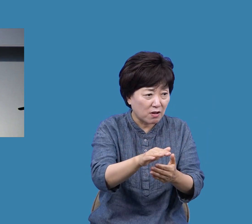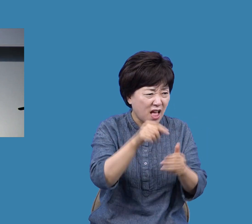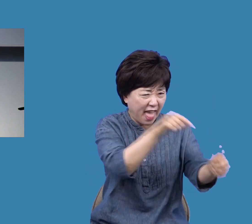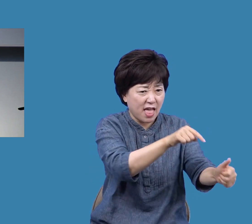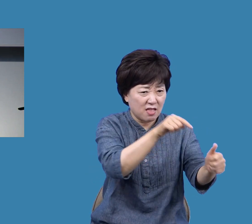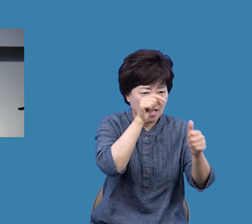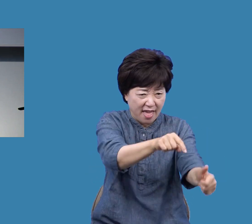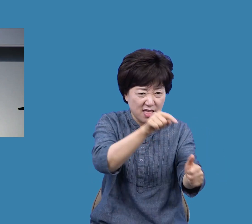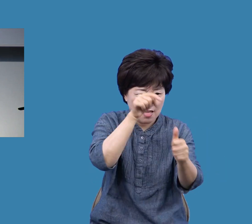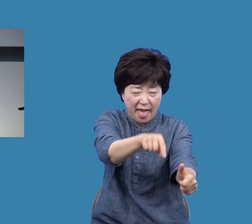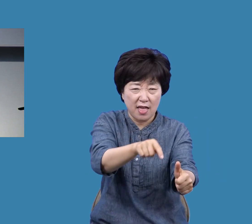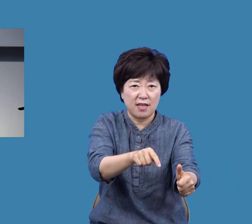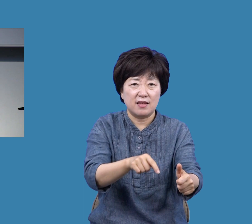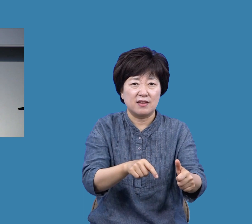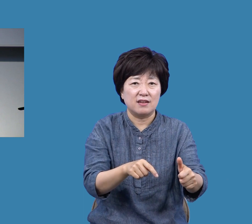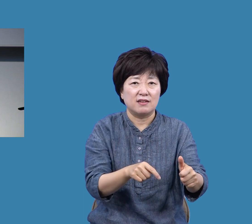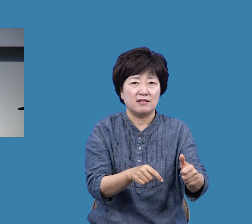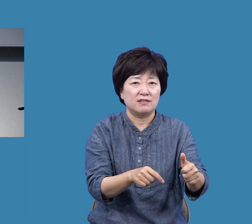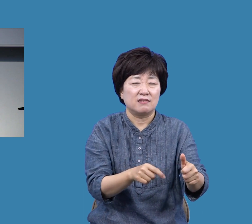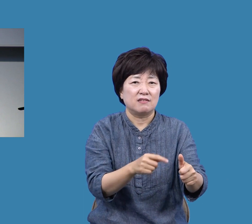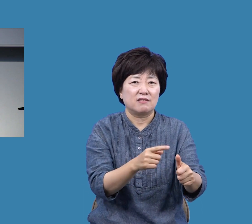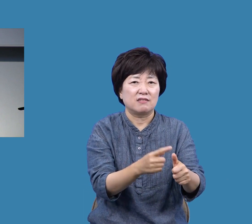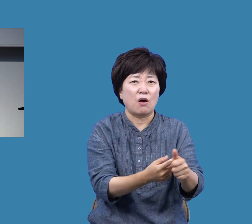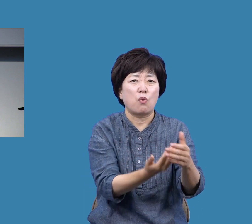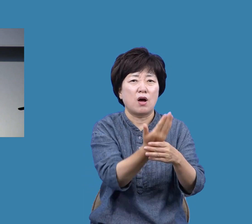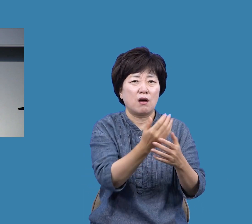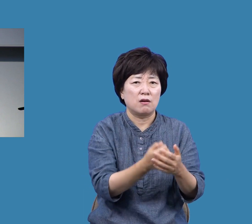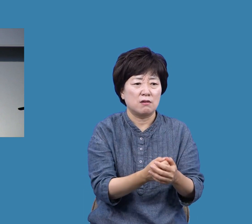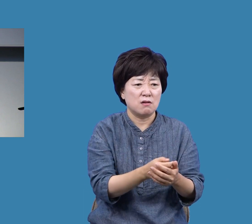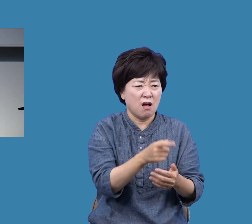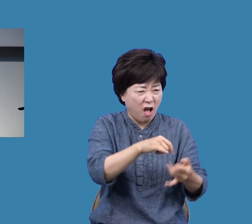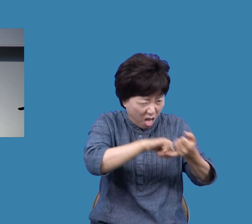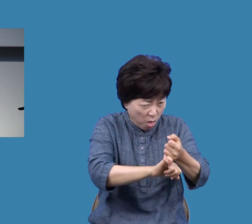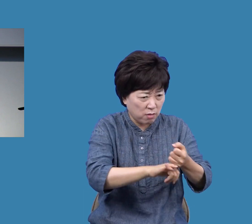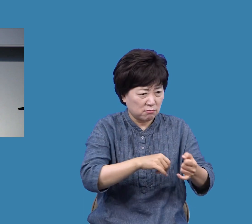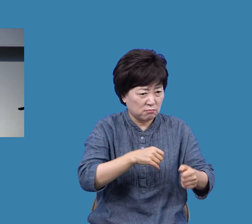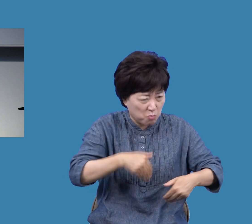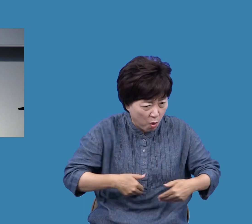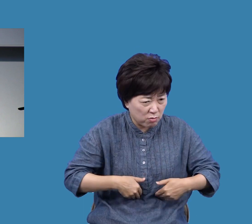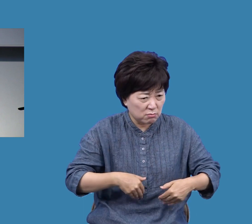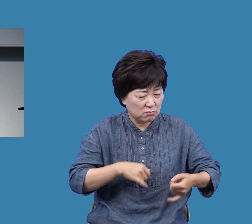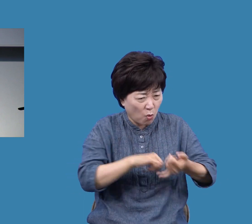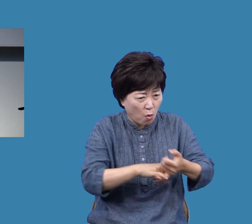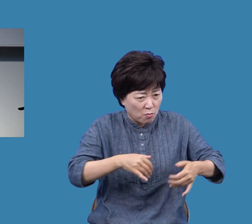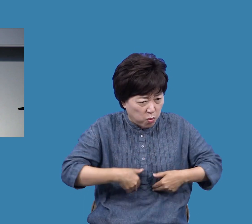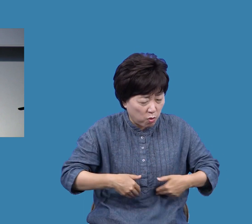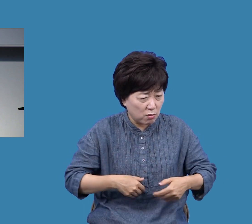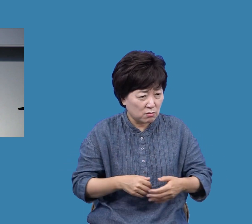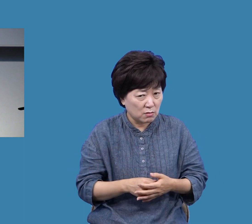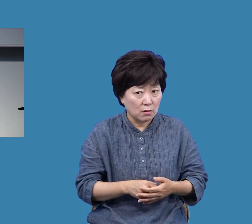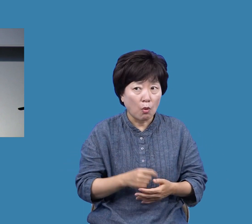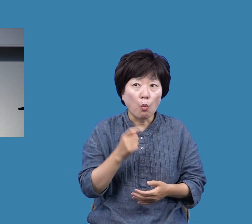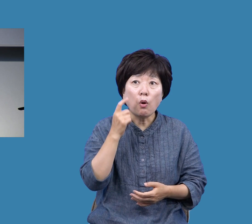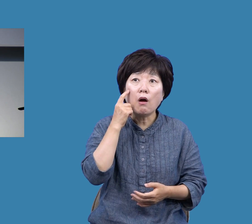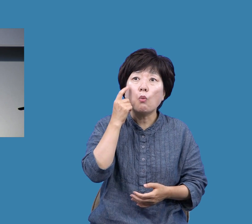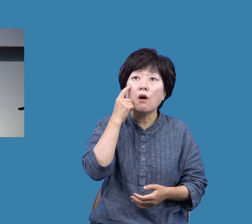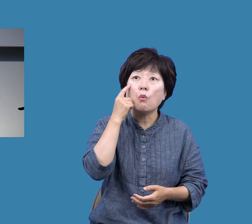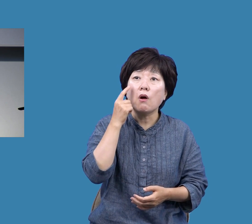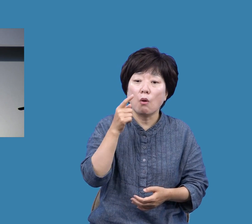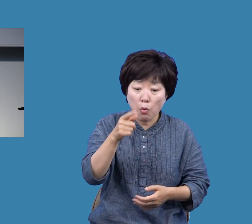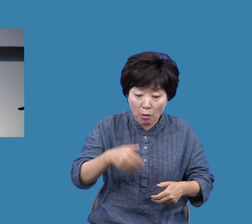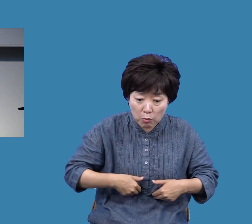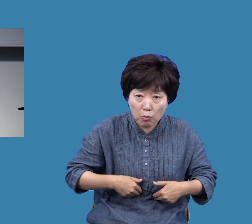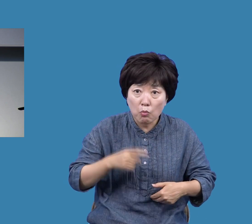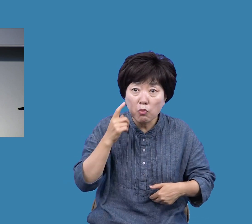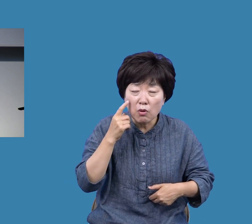시작해요. 꼭 이거 해야 된다는 거야. 왜요? 그럼 몰라. 이게